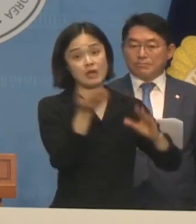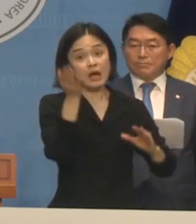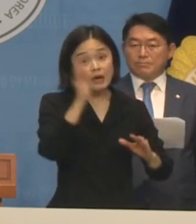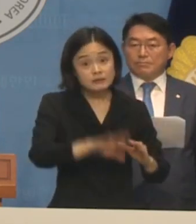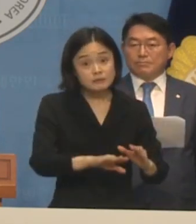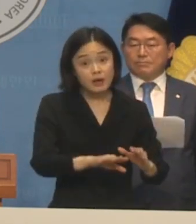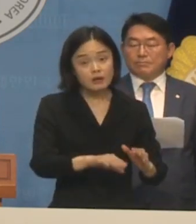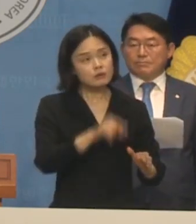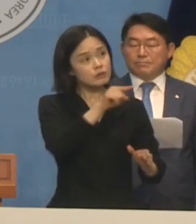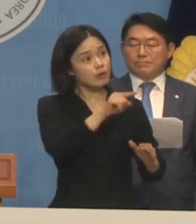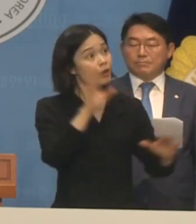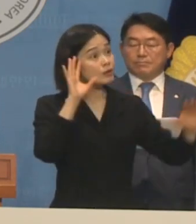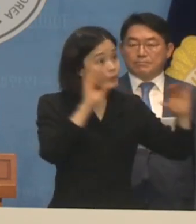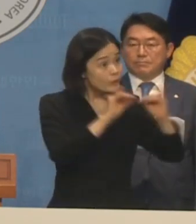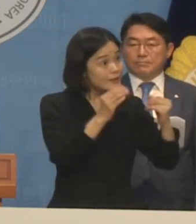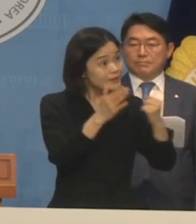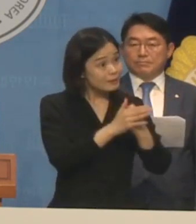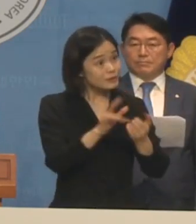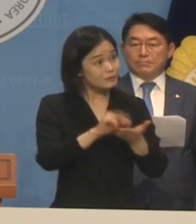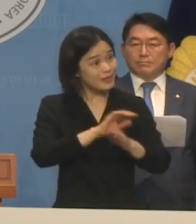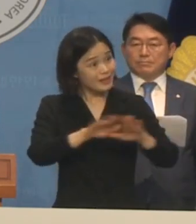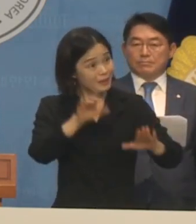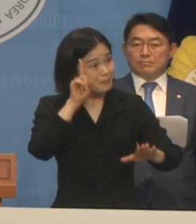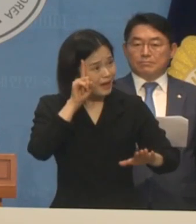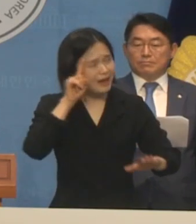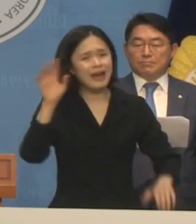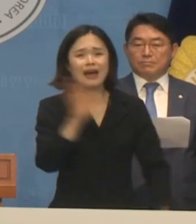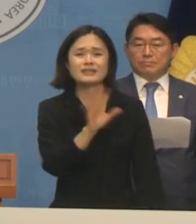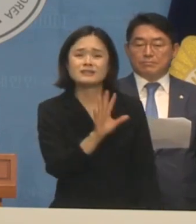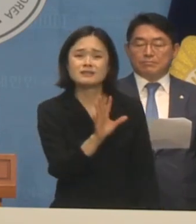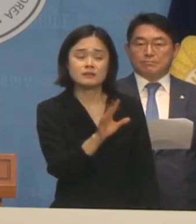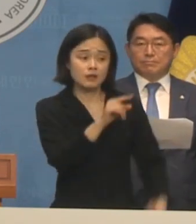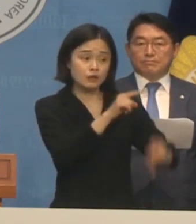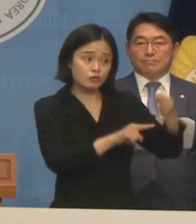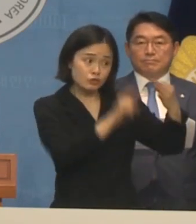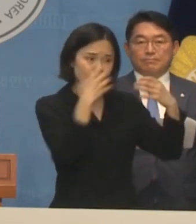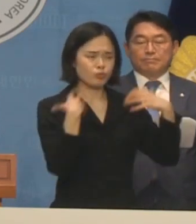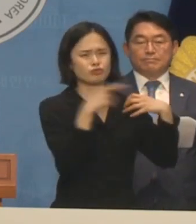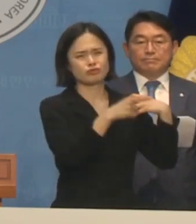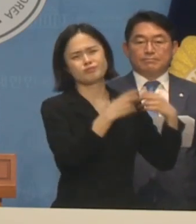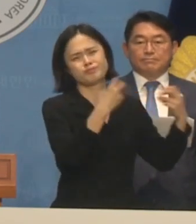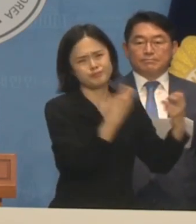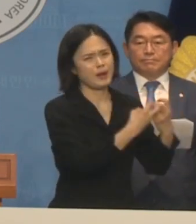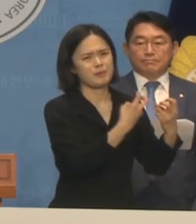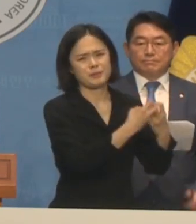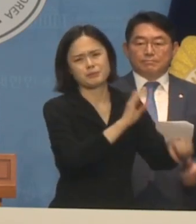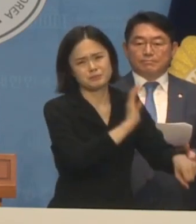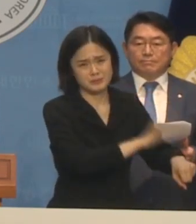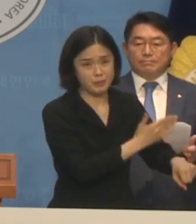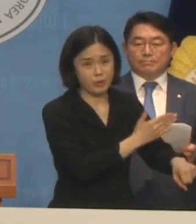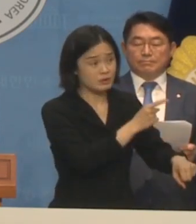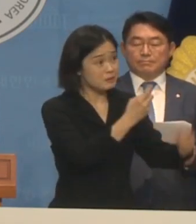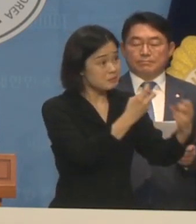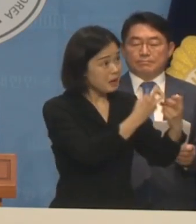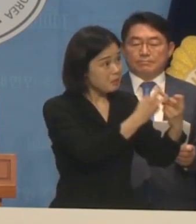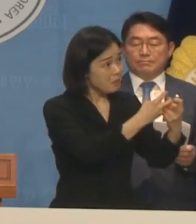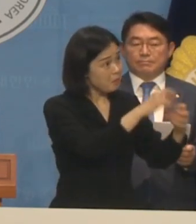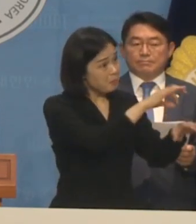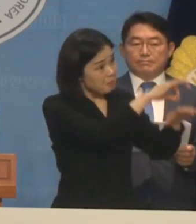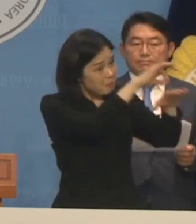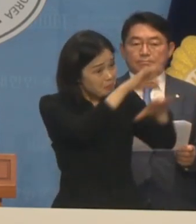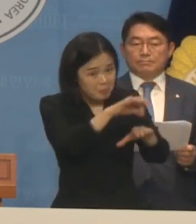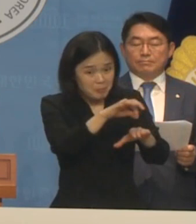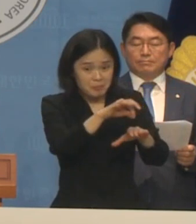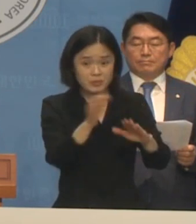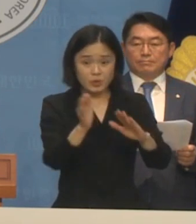정당하다고 모두 길이 아닙니다. 윤 정부의 방식으로는 공공 필수 지역의료 문제를 해결할 수도